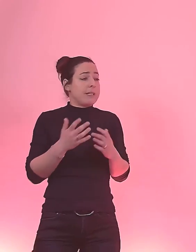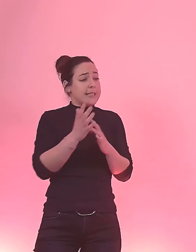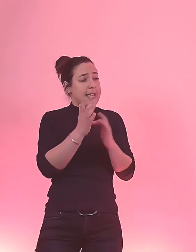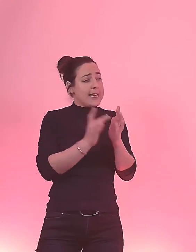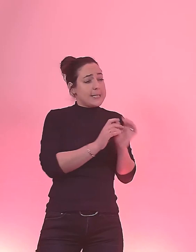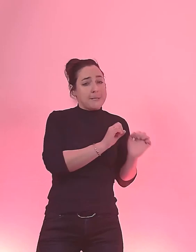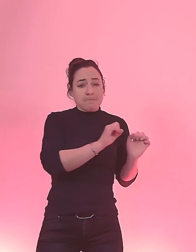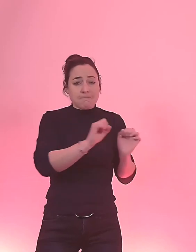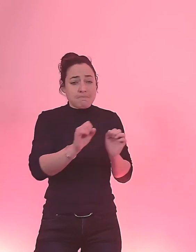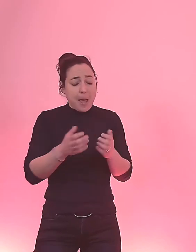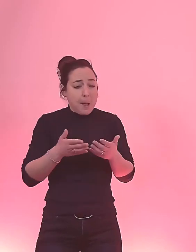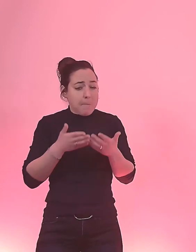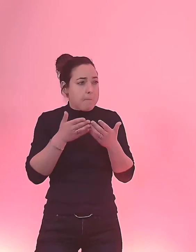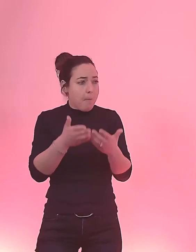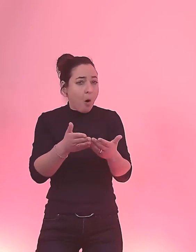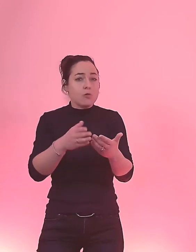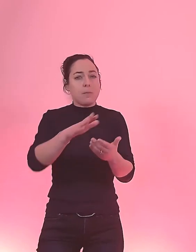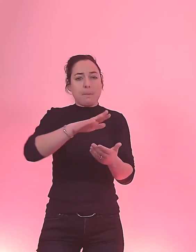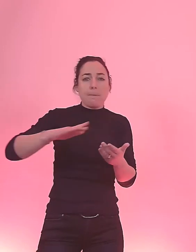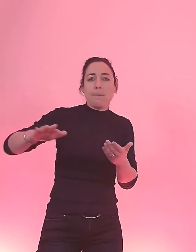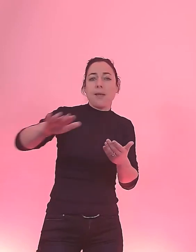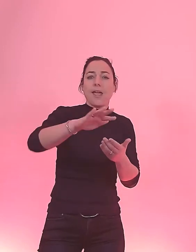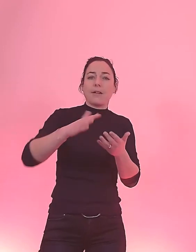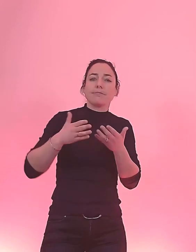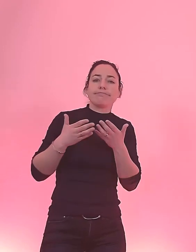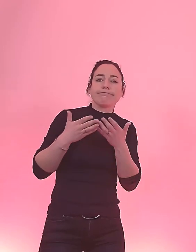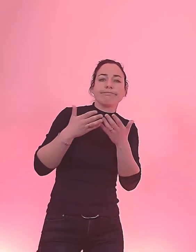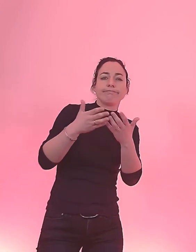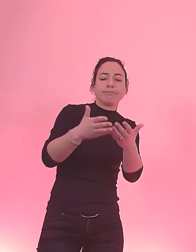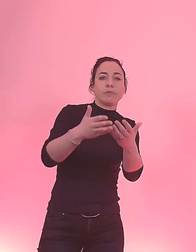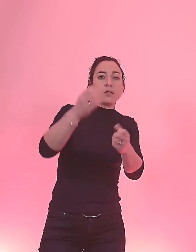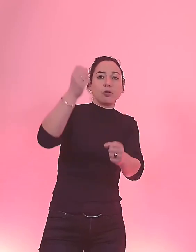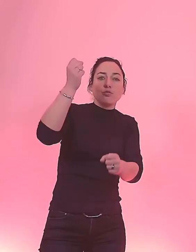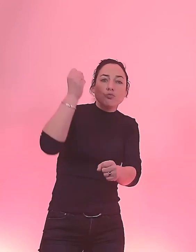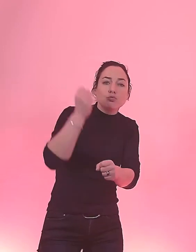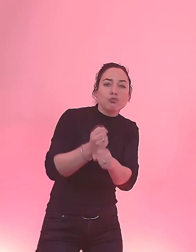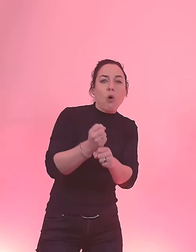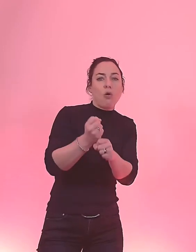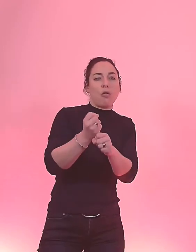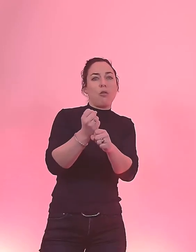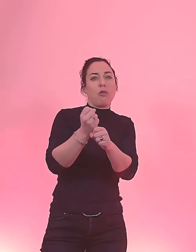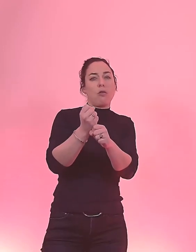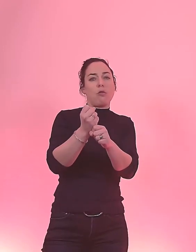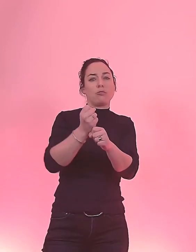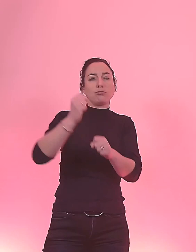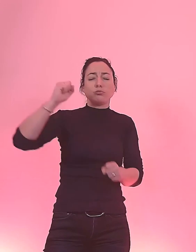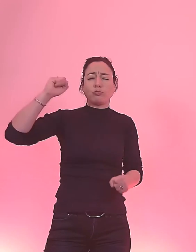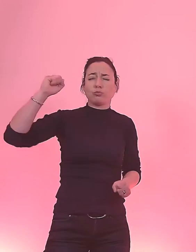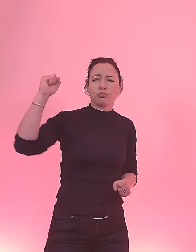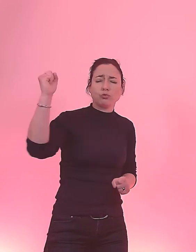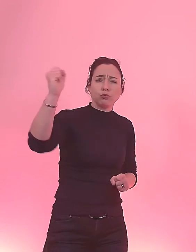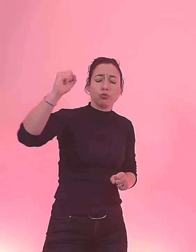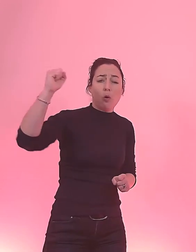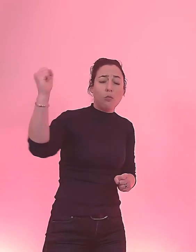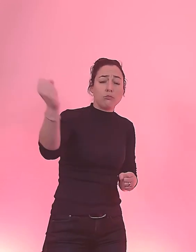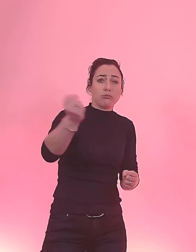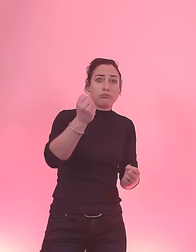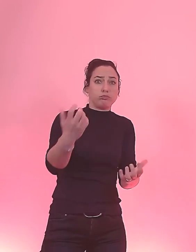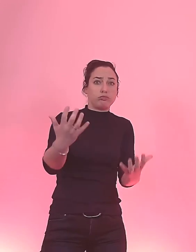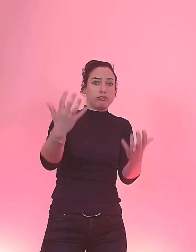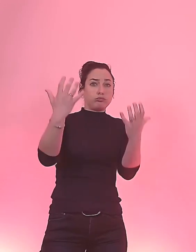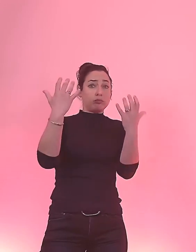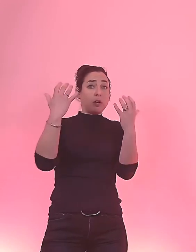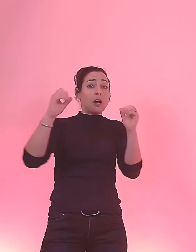en ze gingen naar de overkant van het meer en toch overviel hem een heftige storm dat kan